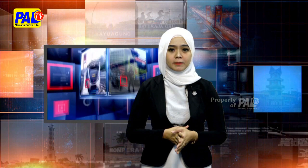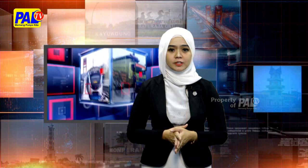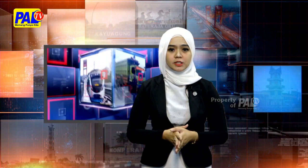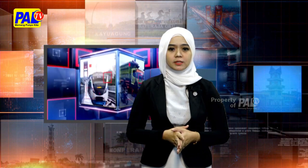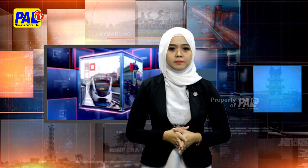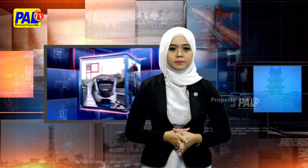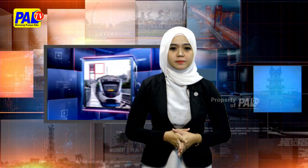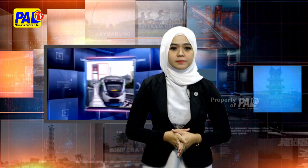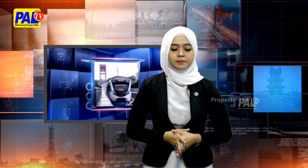mengaji.